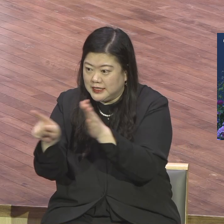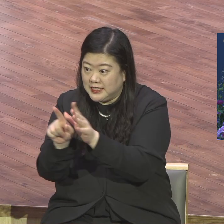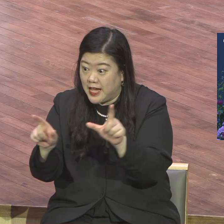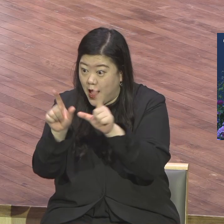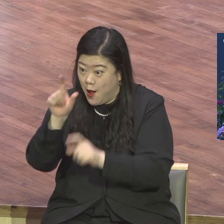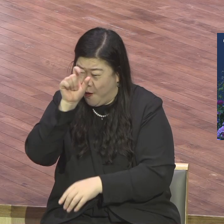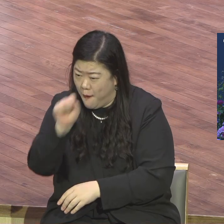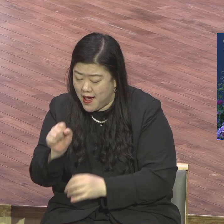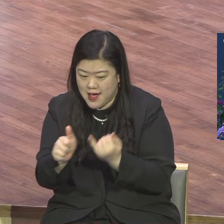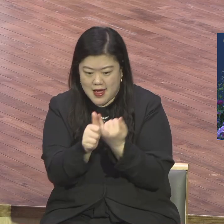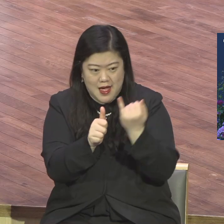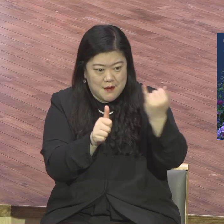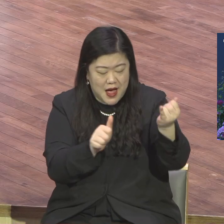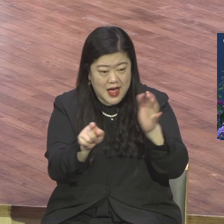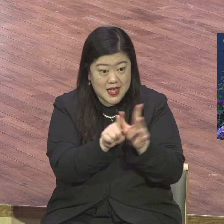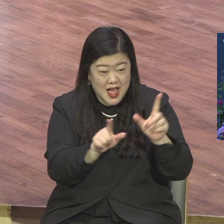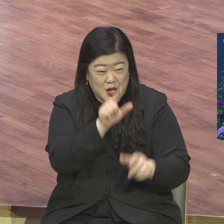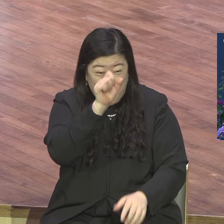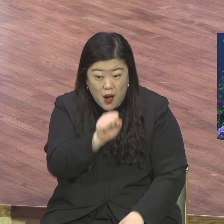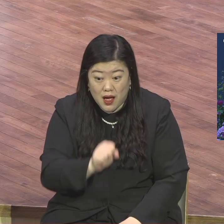많아요.